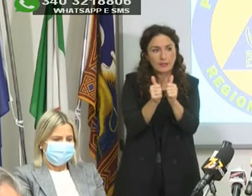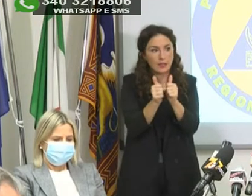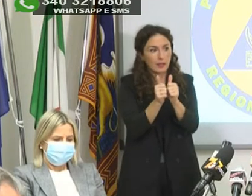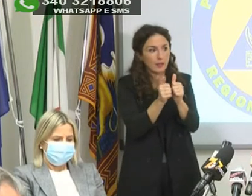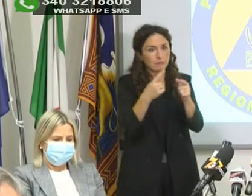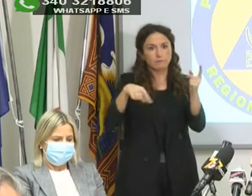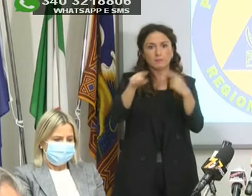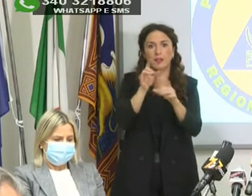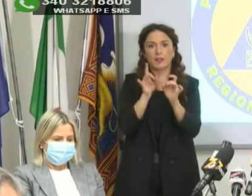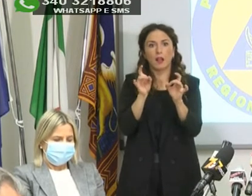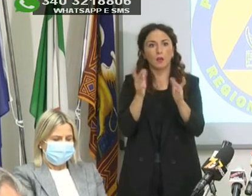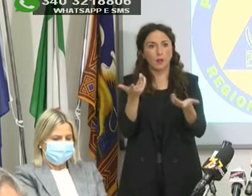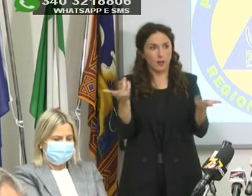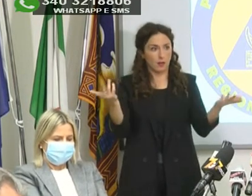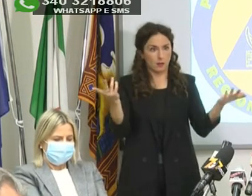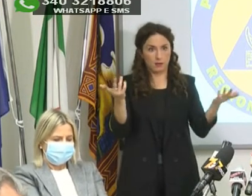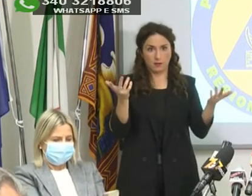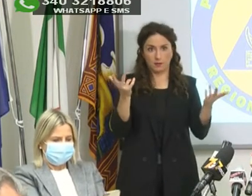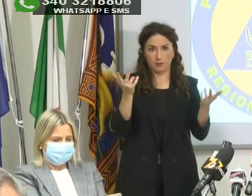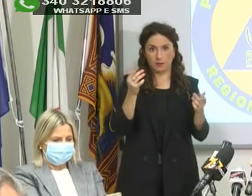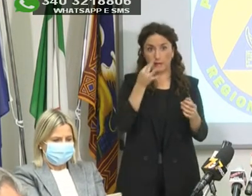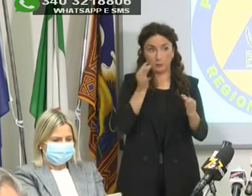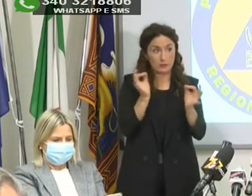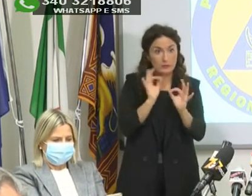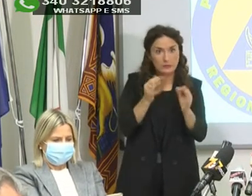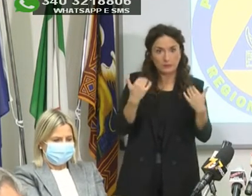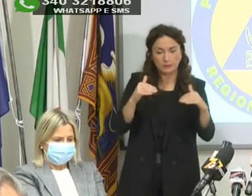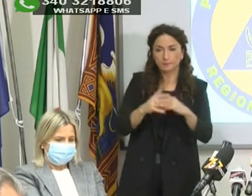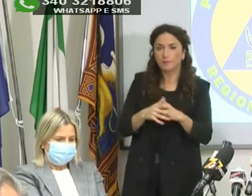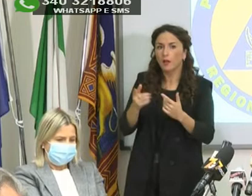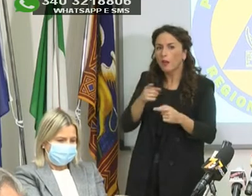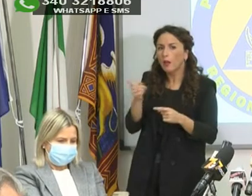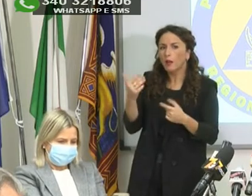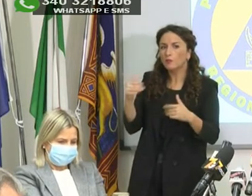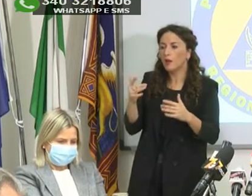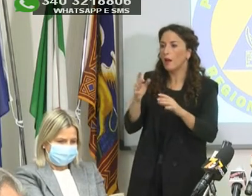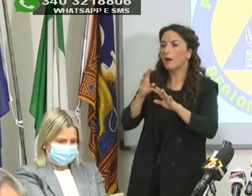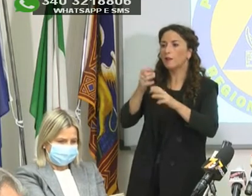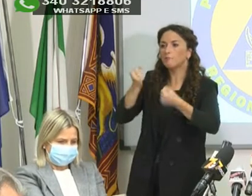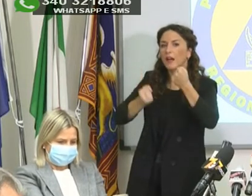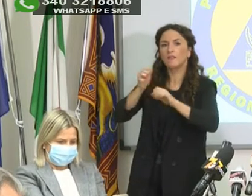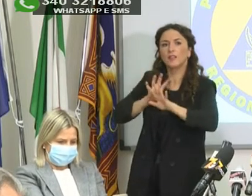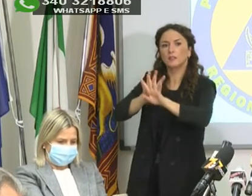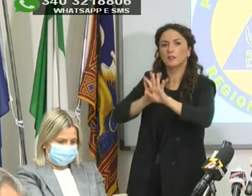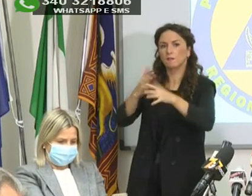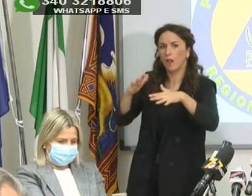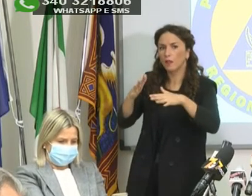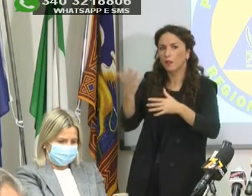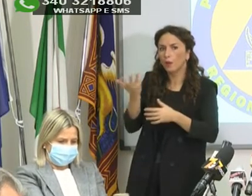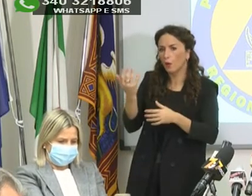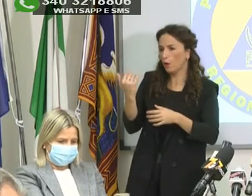tamponata e quindi non si fa test, mi sembra strano. Si sta ascoltando. Loro hanno fatto anche, mi pare, una manifestazione, è uscito anche